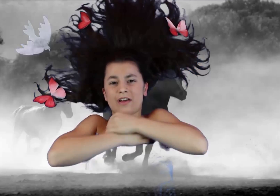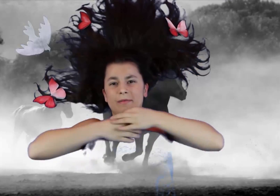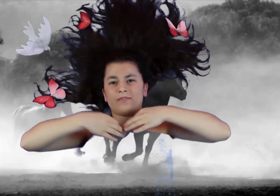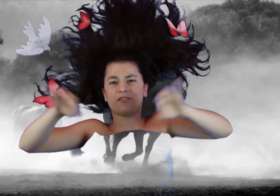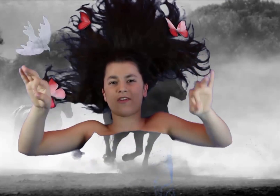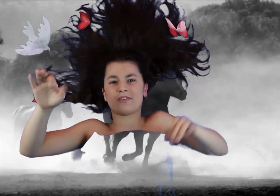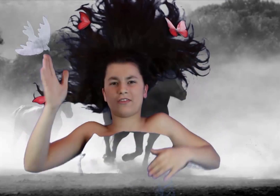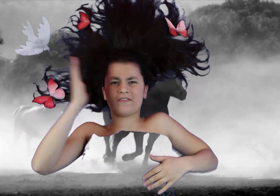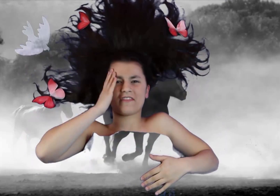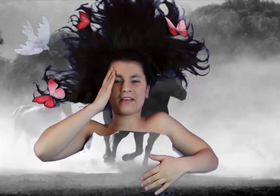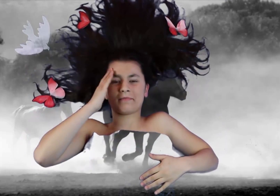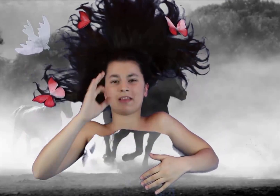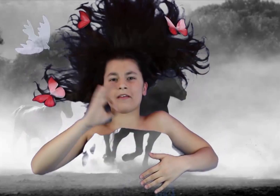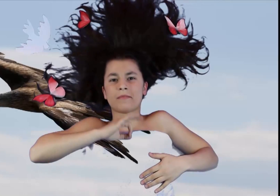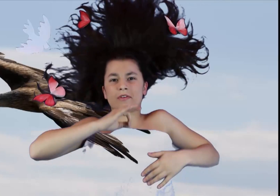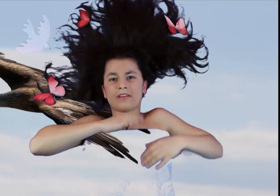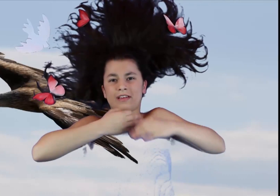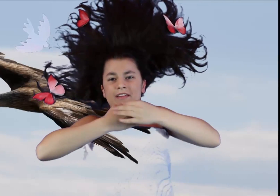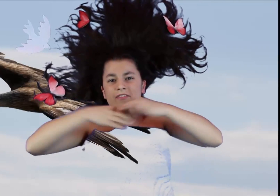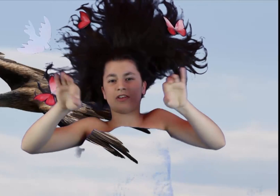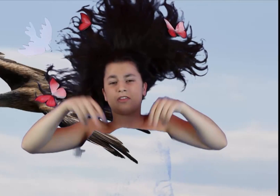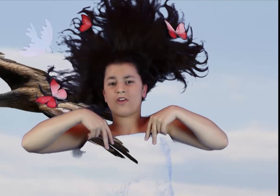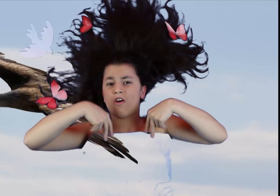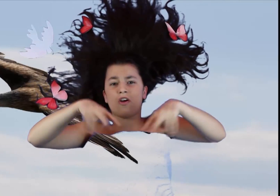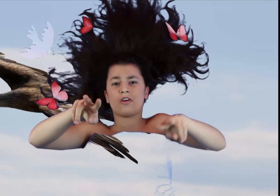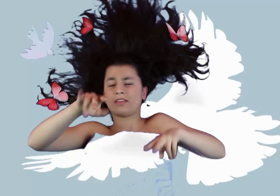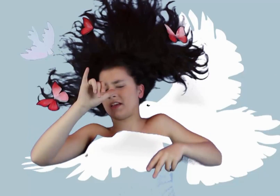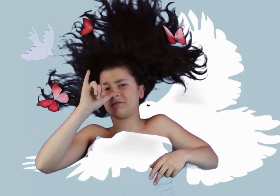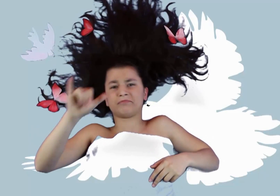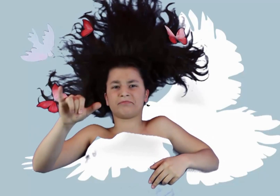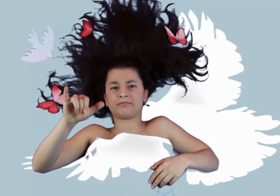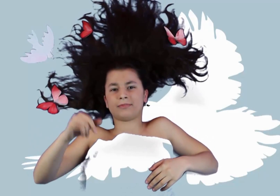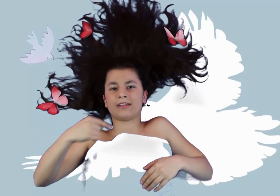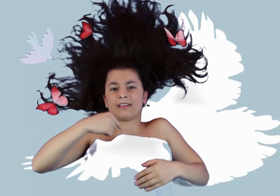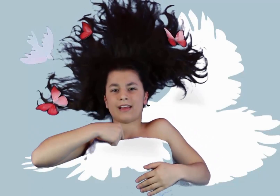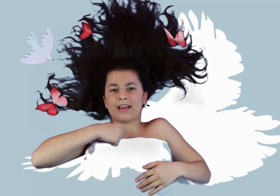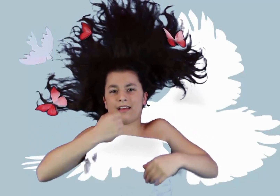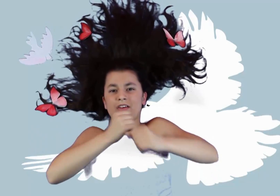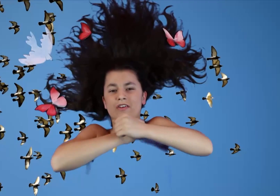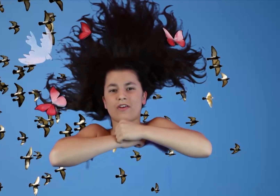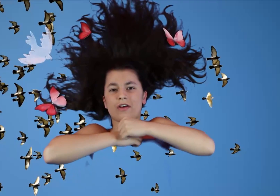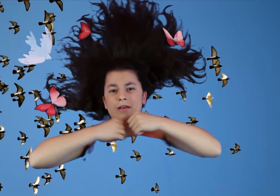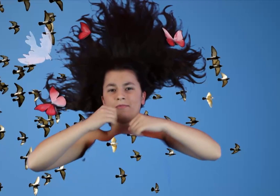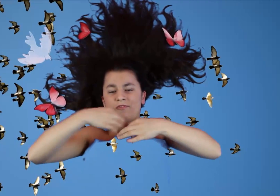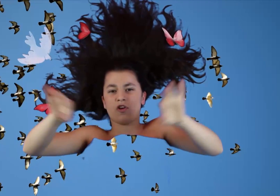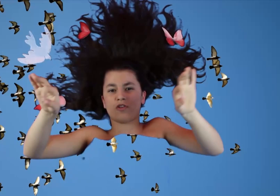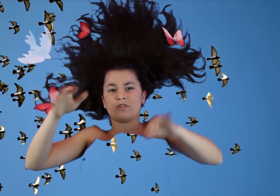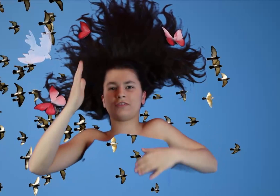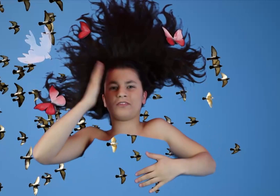Wolność kocham i rozumiem, wolności oddać nie umiem. Wolność